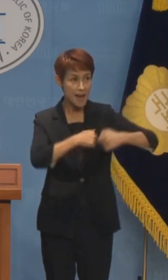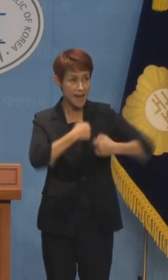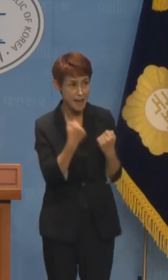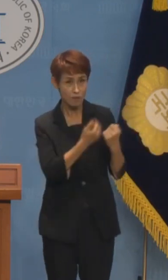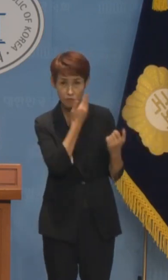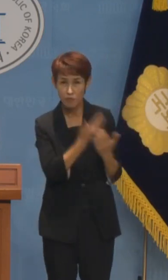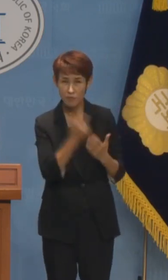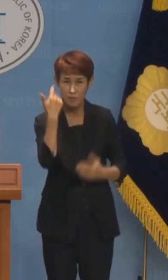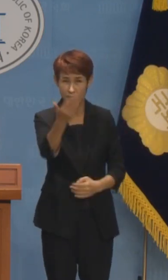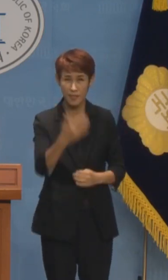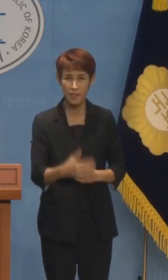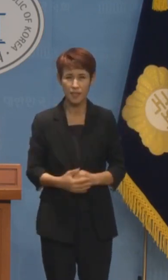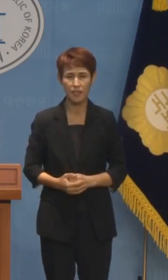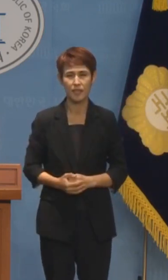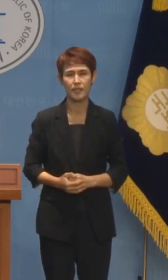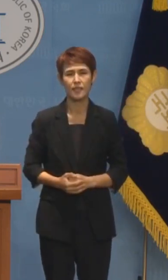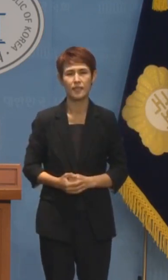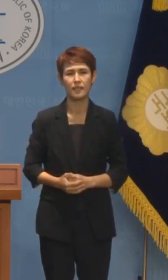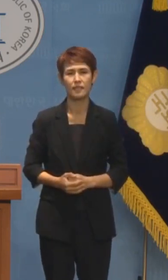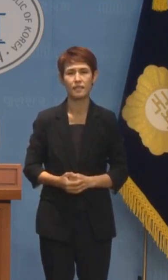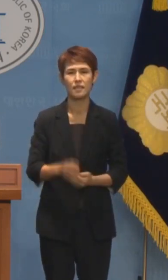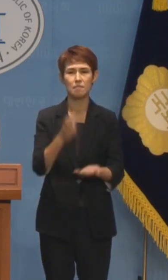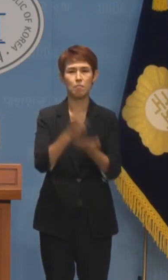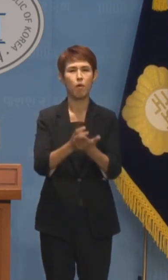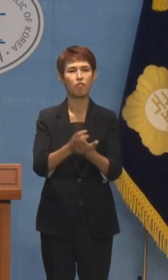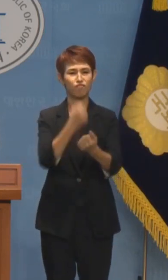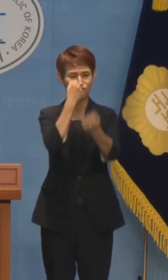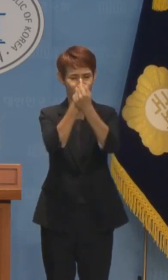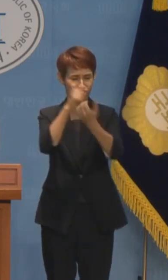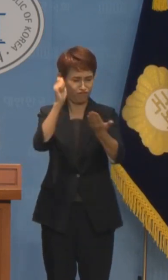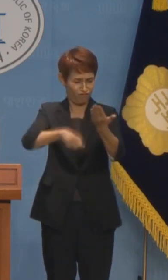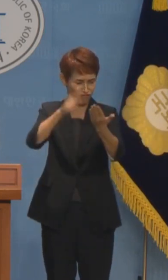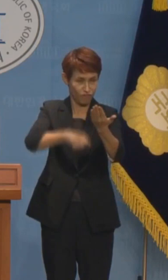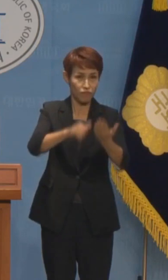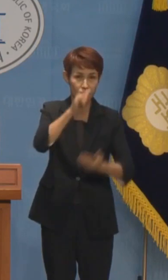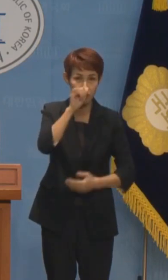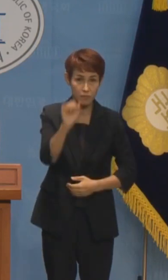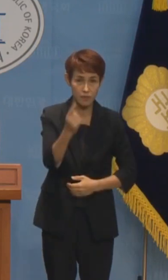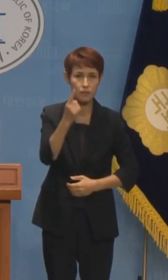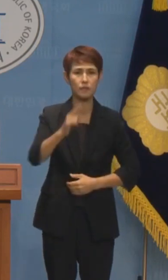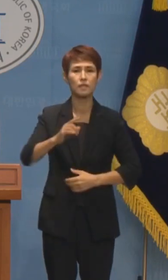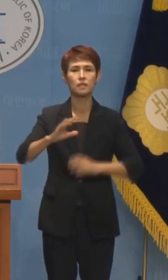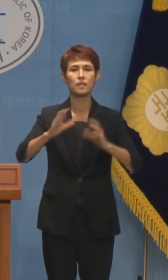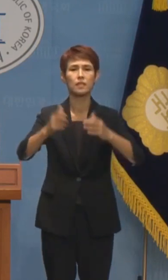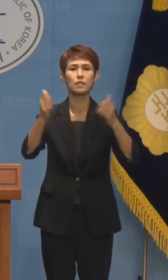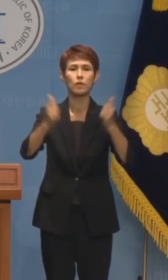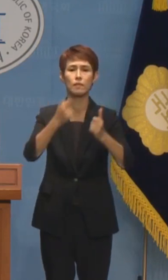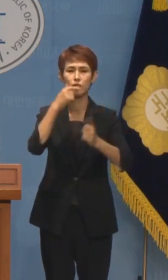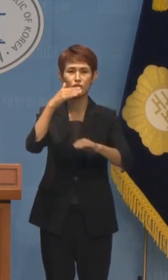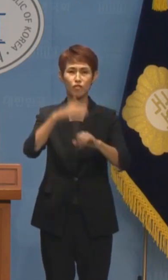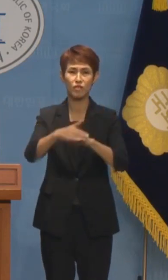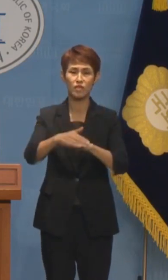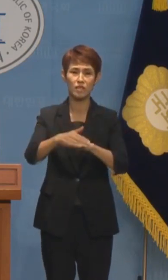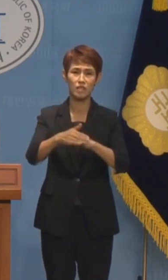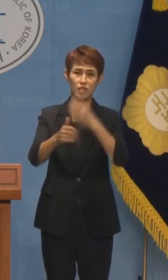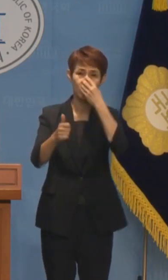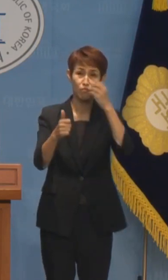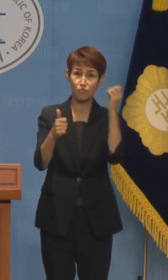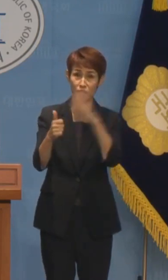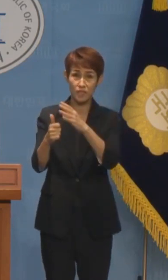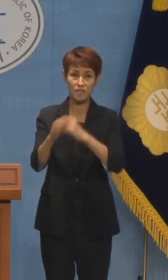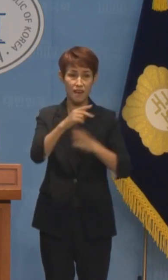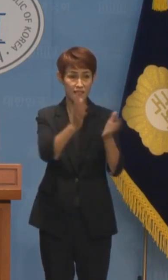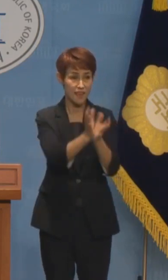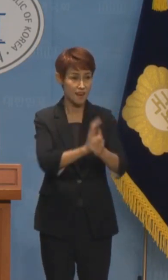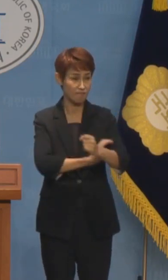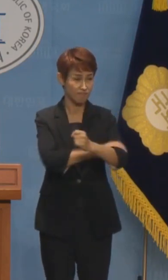것입니까 망국적 입법 폭주를 위해 의회 민주주의를 내팽개친 거대 야당의 폭주는